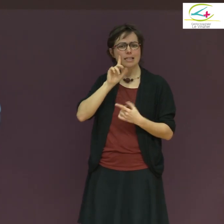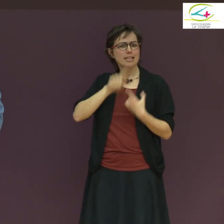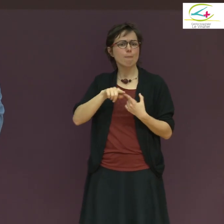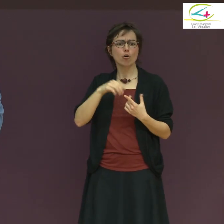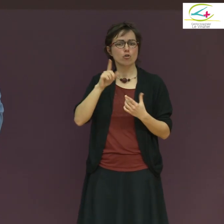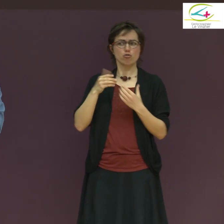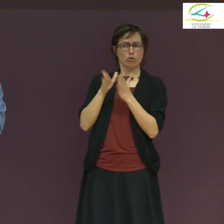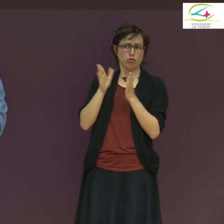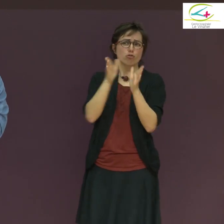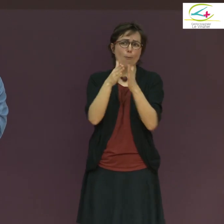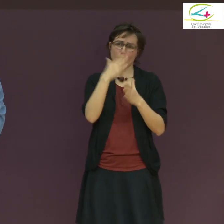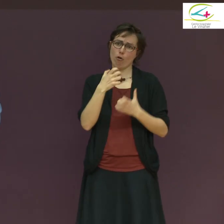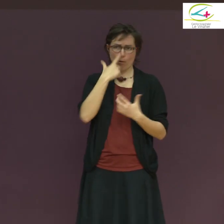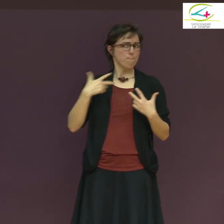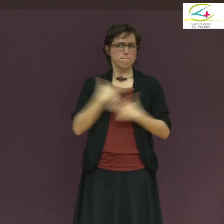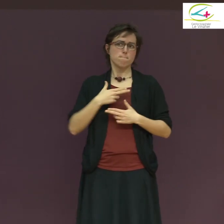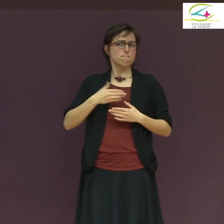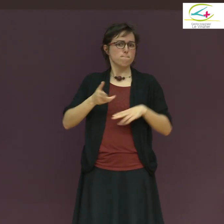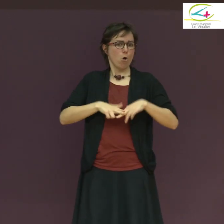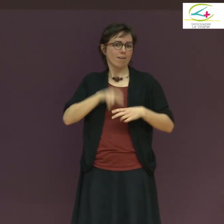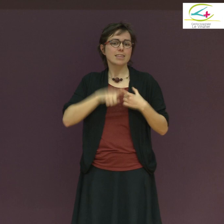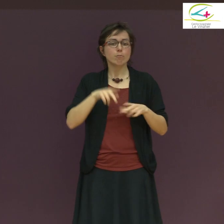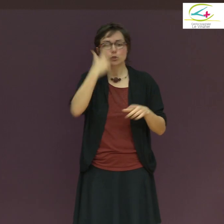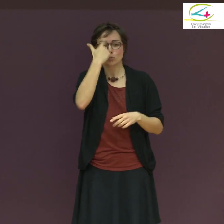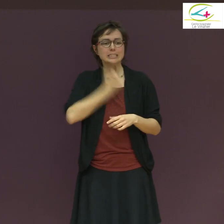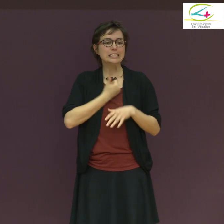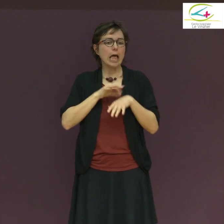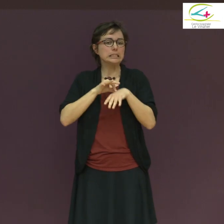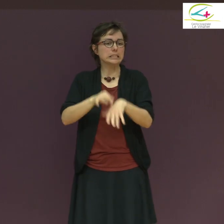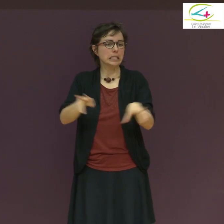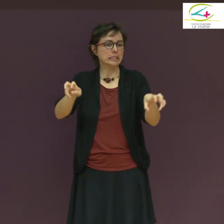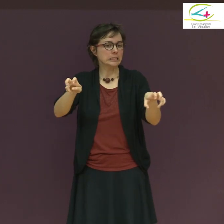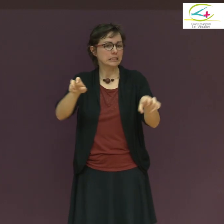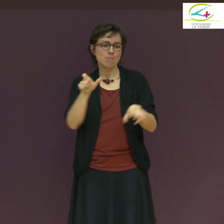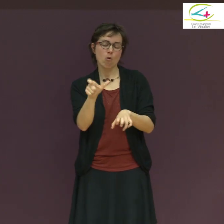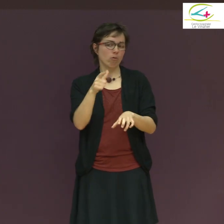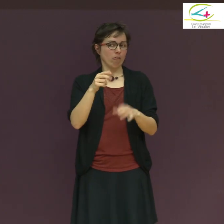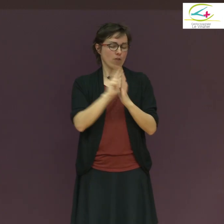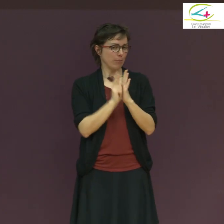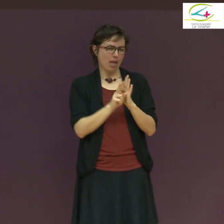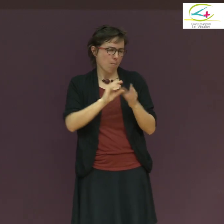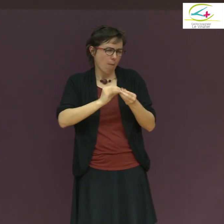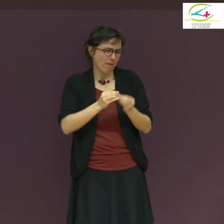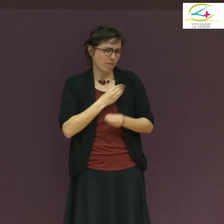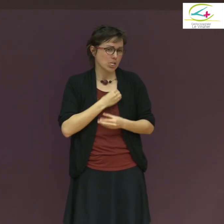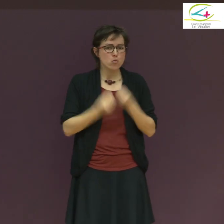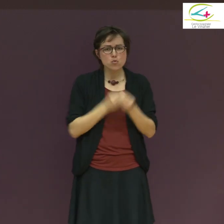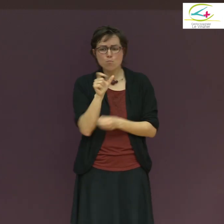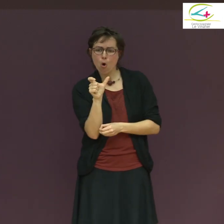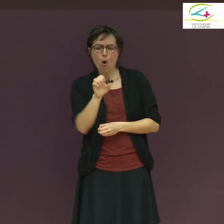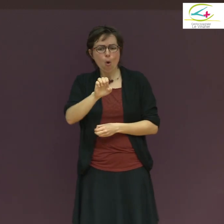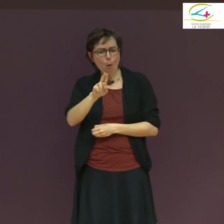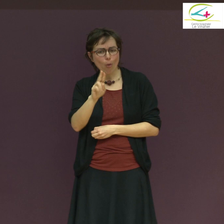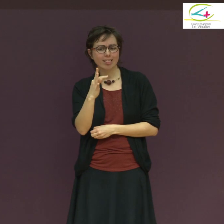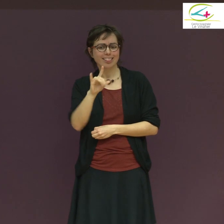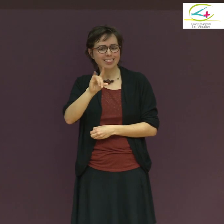suicide, et puis il y a ce terme horrible de suicide assisté. Il faut un autre terme, hein. Ou d'euthanasie, hein. La vraie mort,